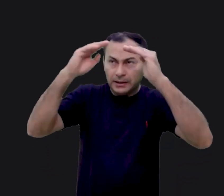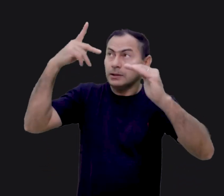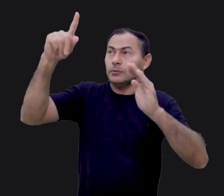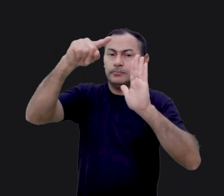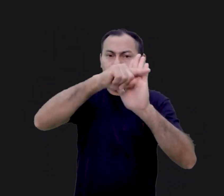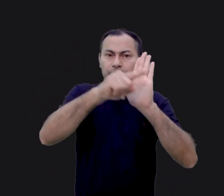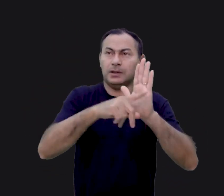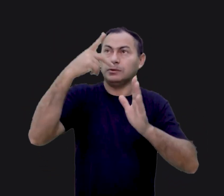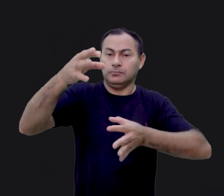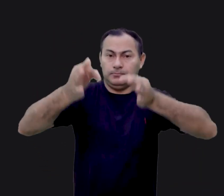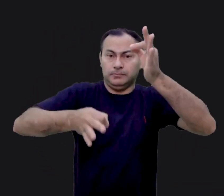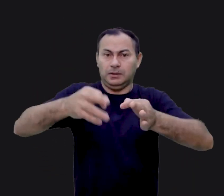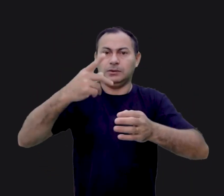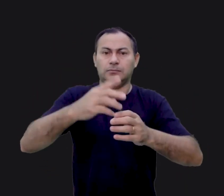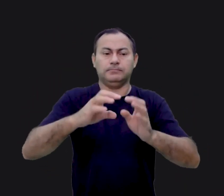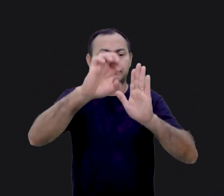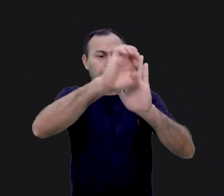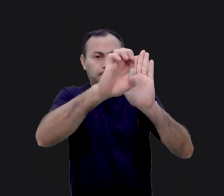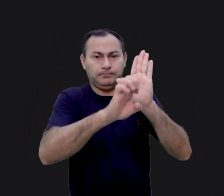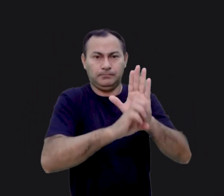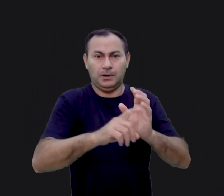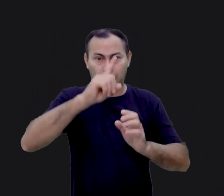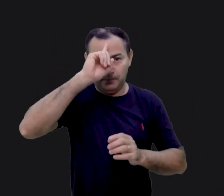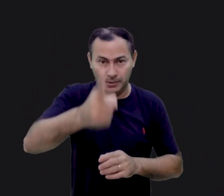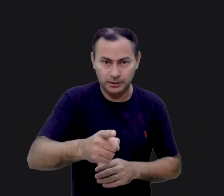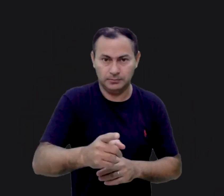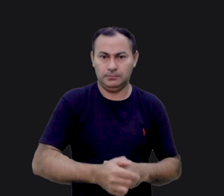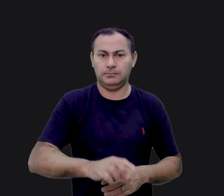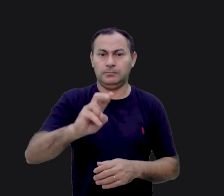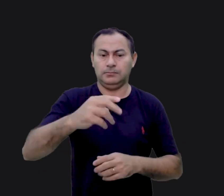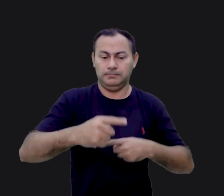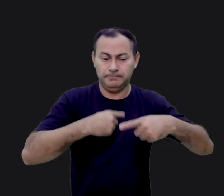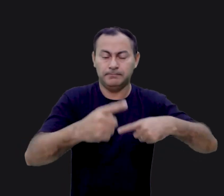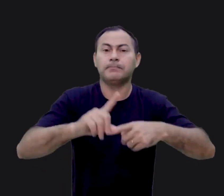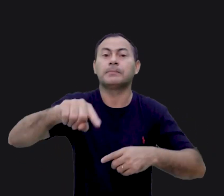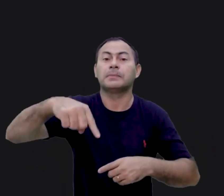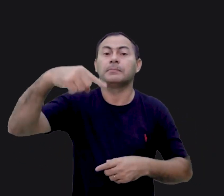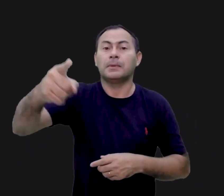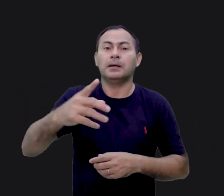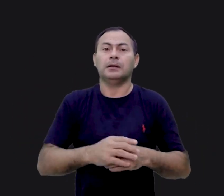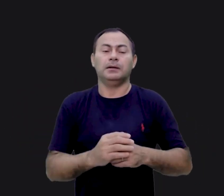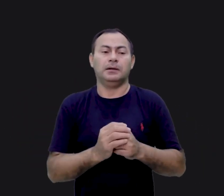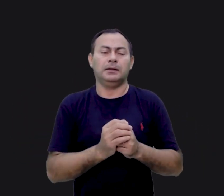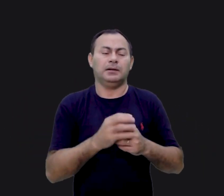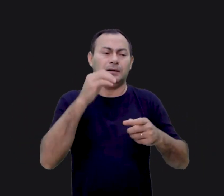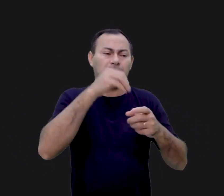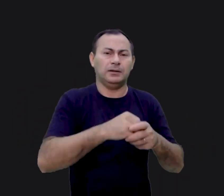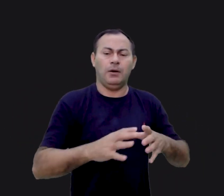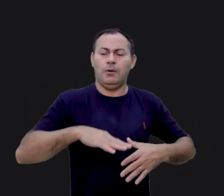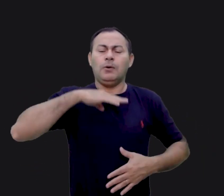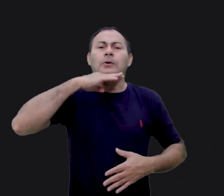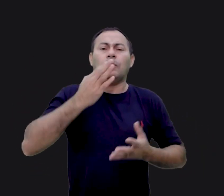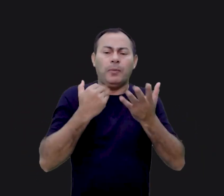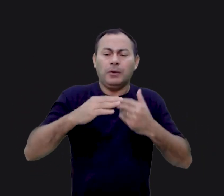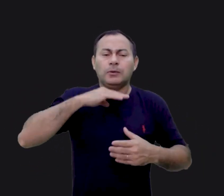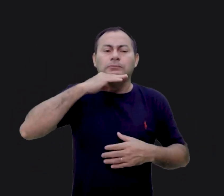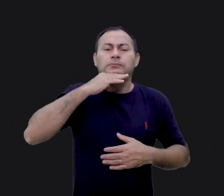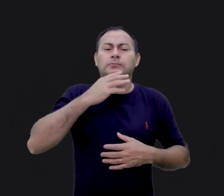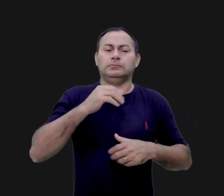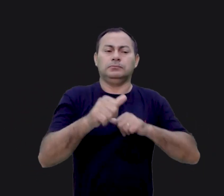seus mandamentos os seus juízes e os seus estatutos que hoje Te ordeno para suceder que depois de ter escolhido e estares farto de teres